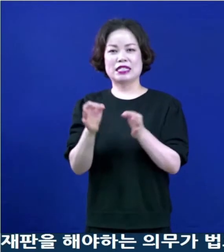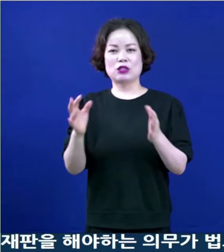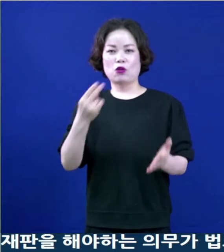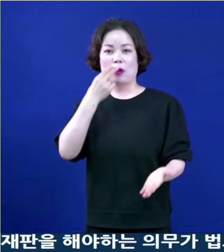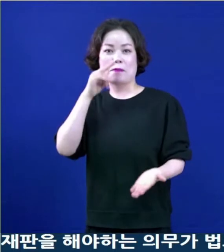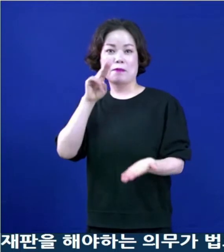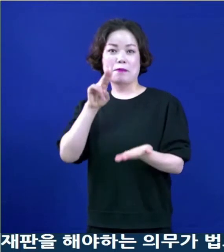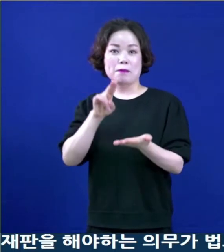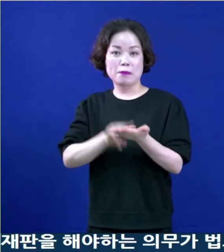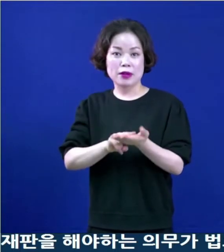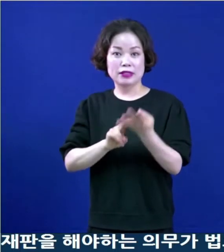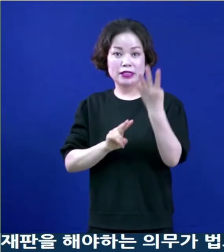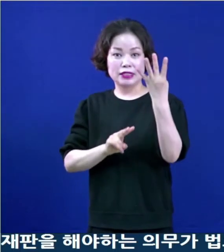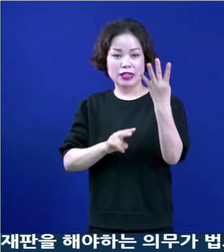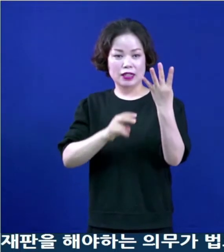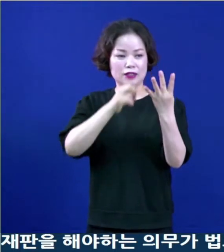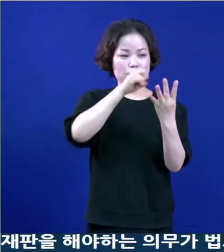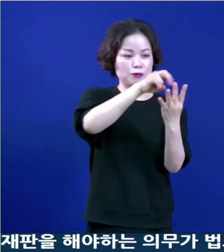편지를 4통을 썼습니다.